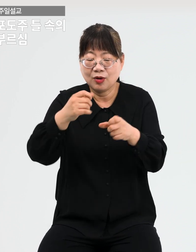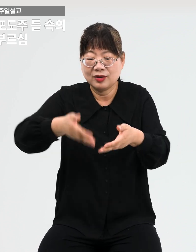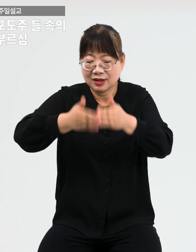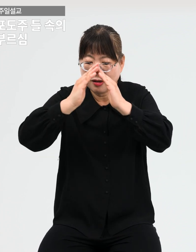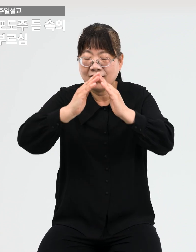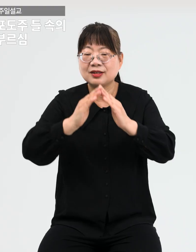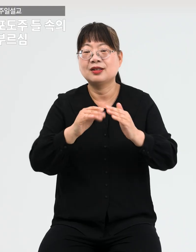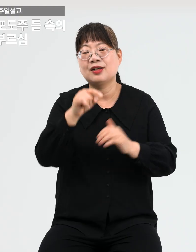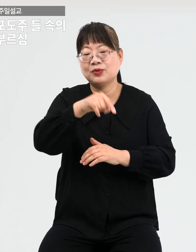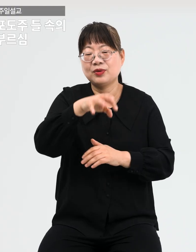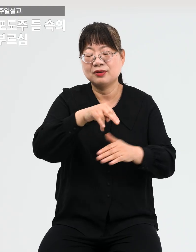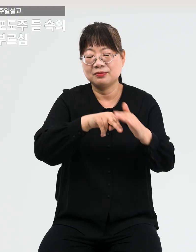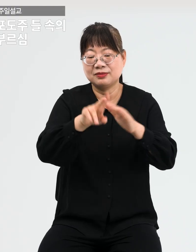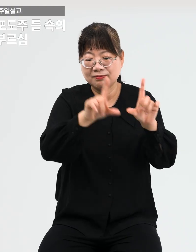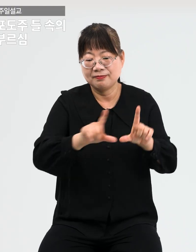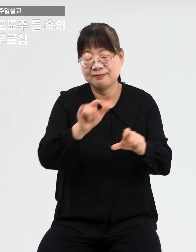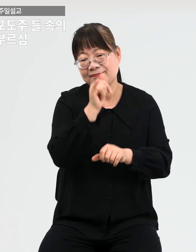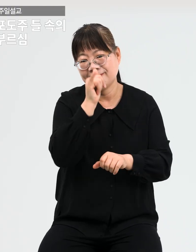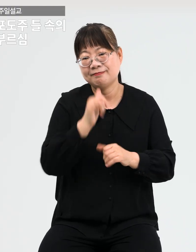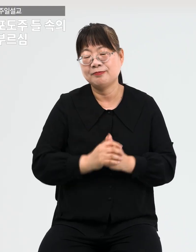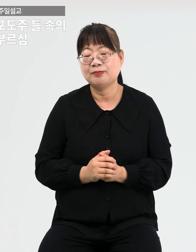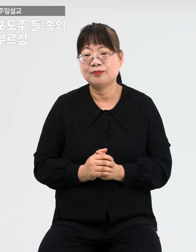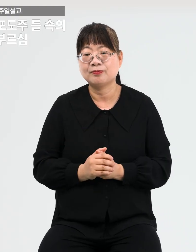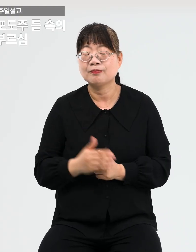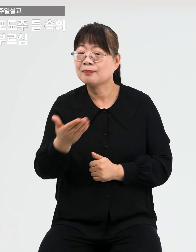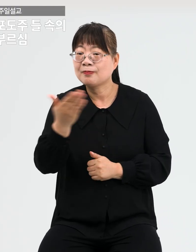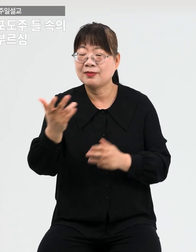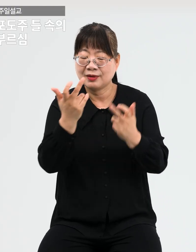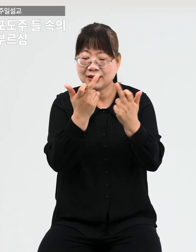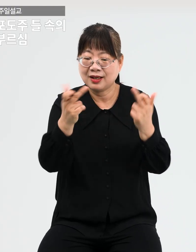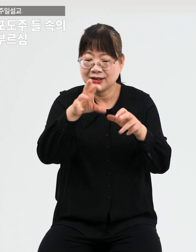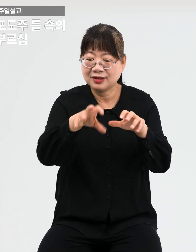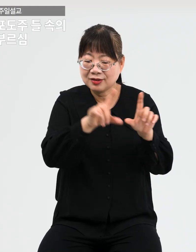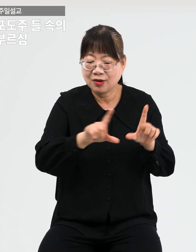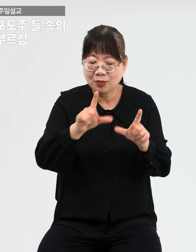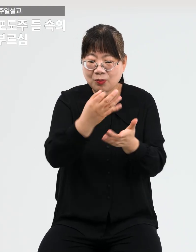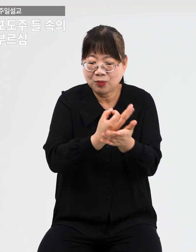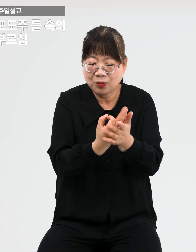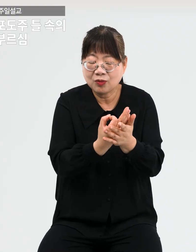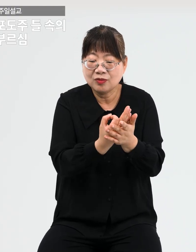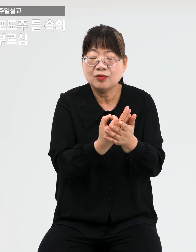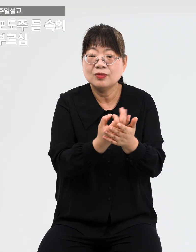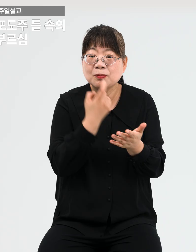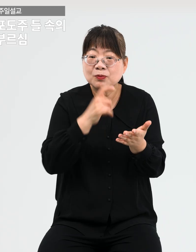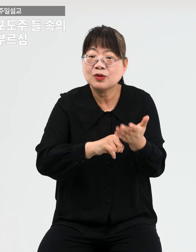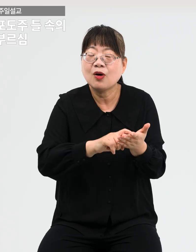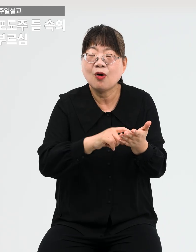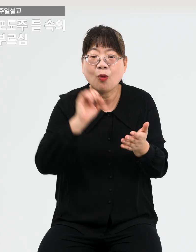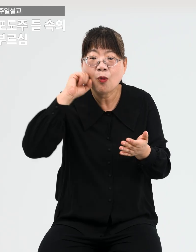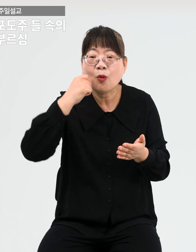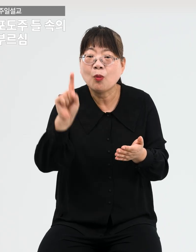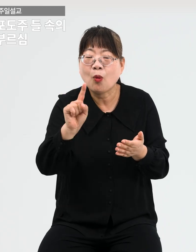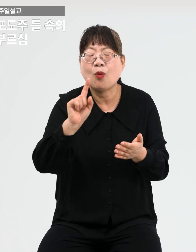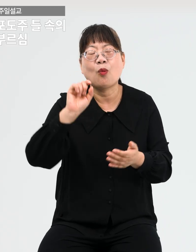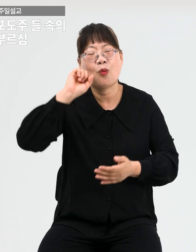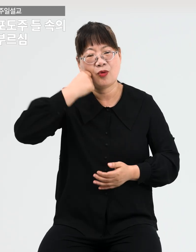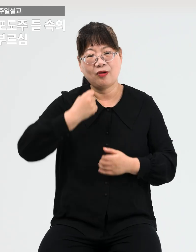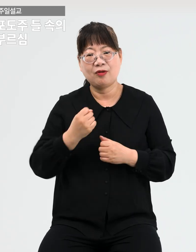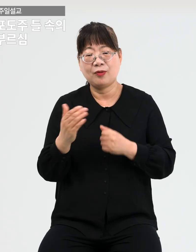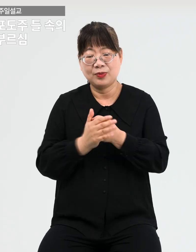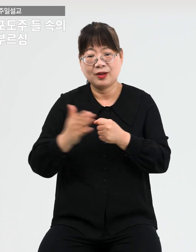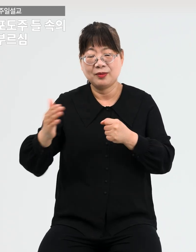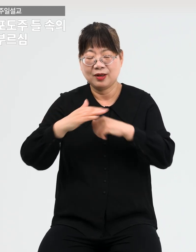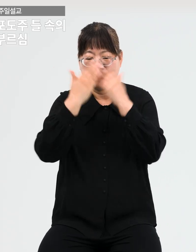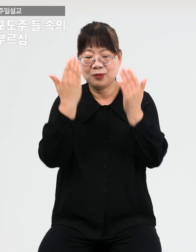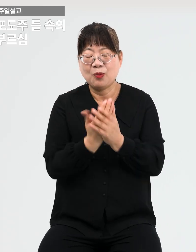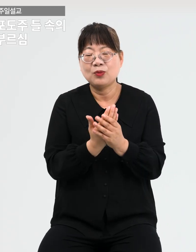겁니다. 여러분, 산에서 먹고 살기가 얼마나 힘들겠어요. 그러니까 모든